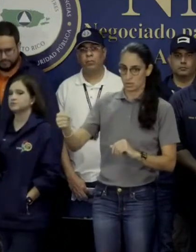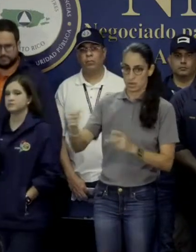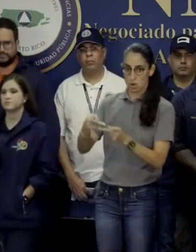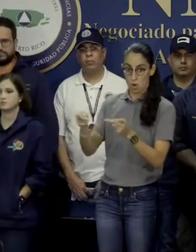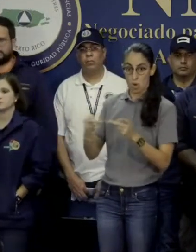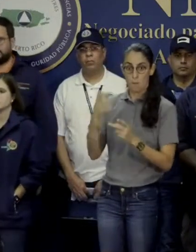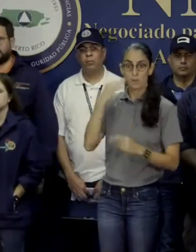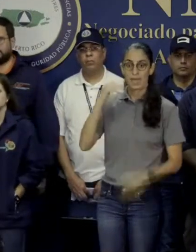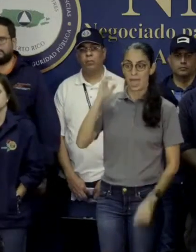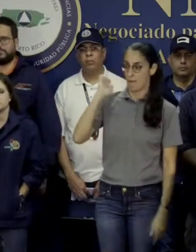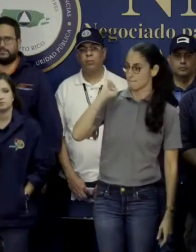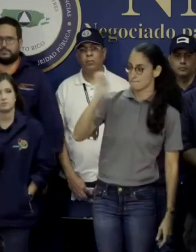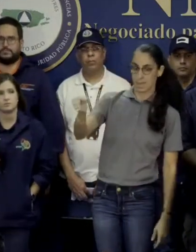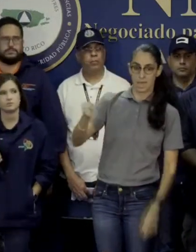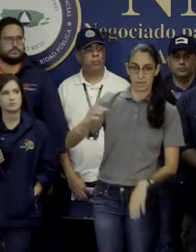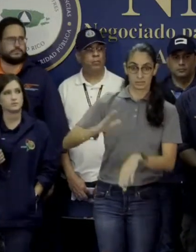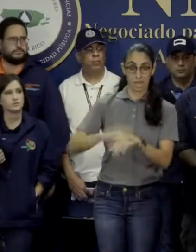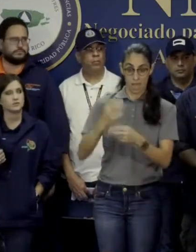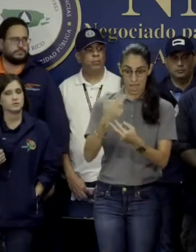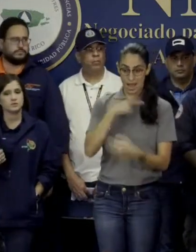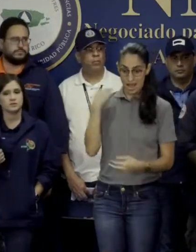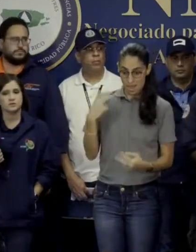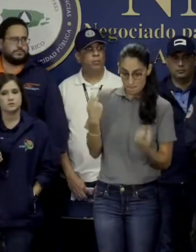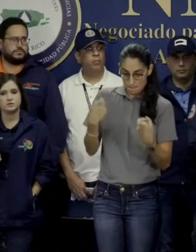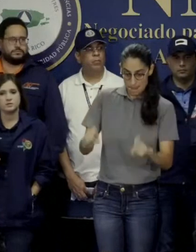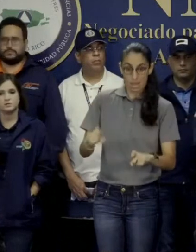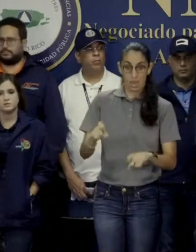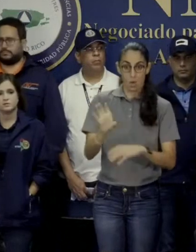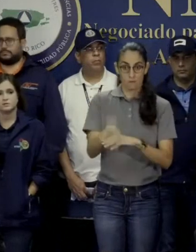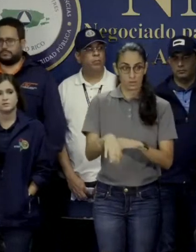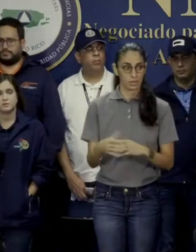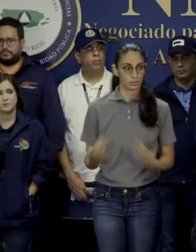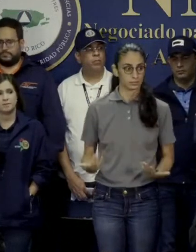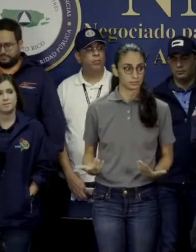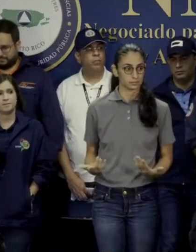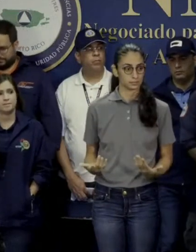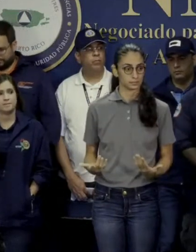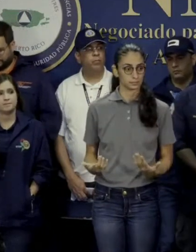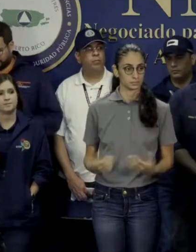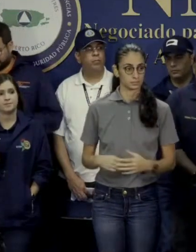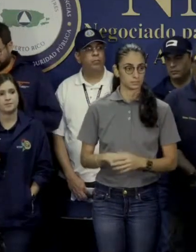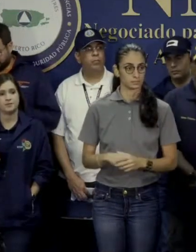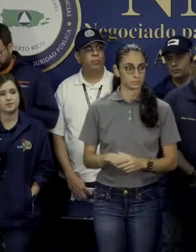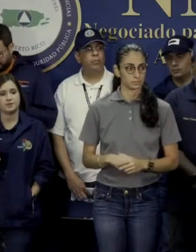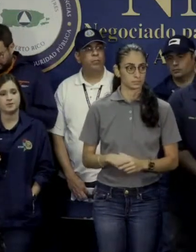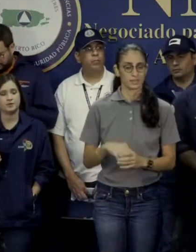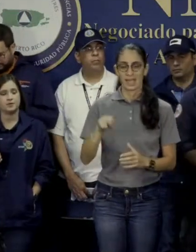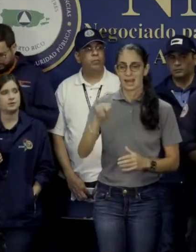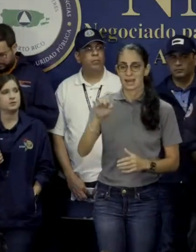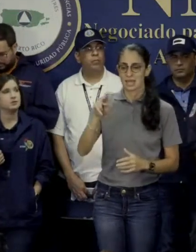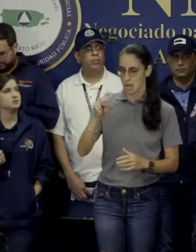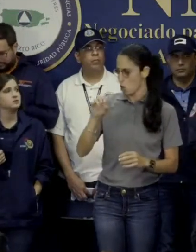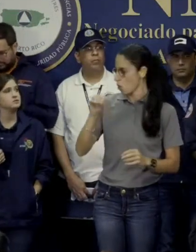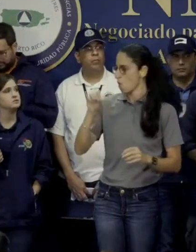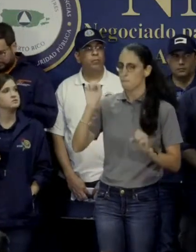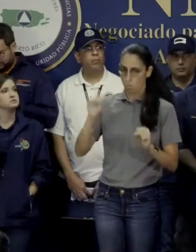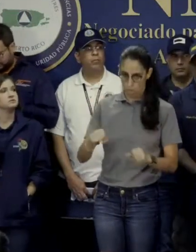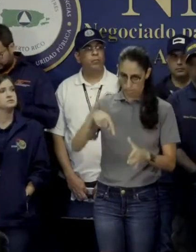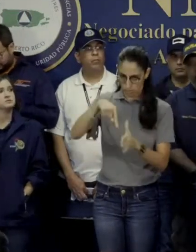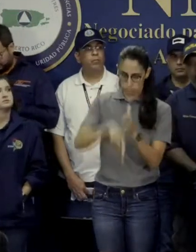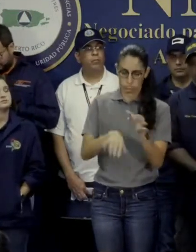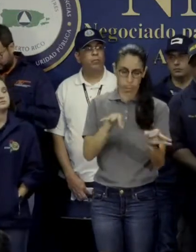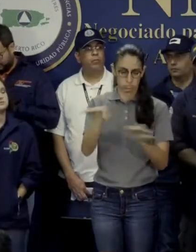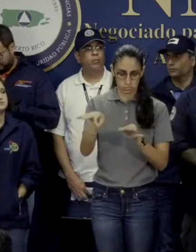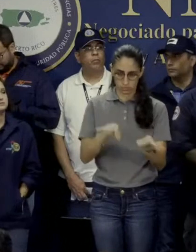era una emergencia, era una situación de peligro, o de manera obligatoria. Sí, bueno, Nino abunda,